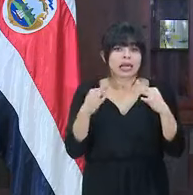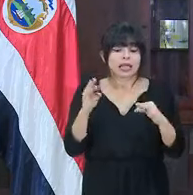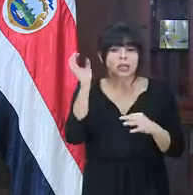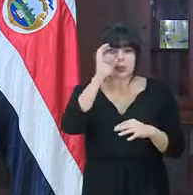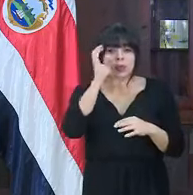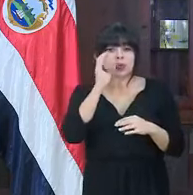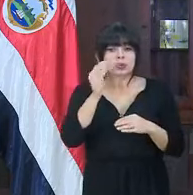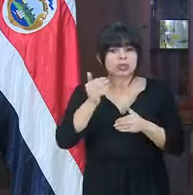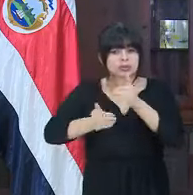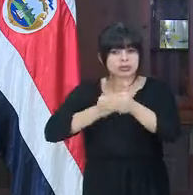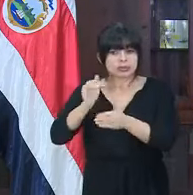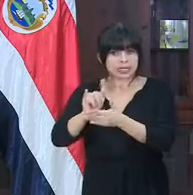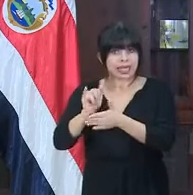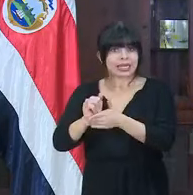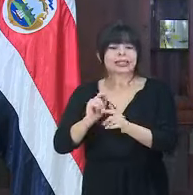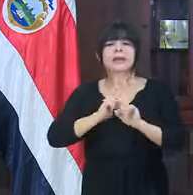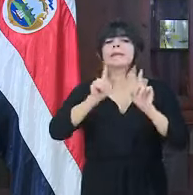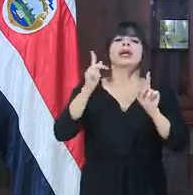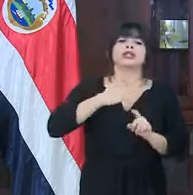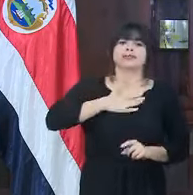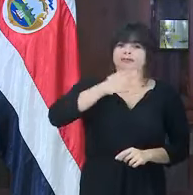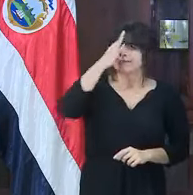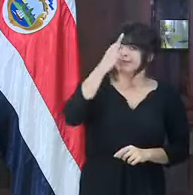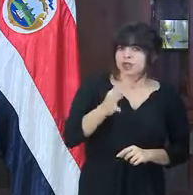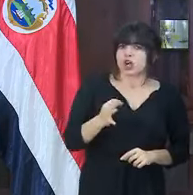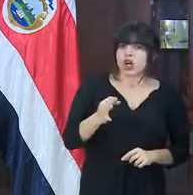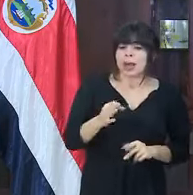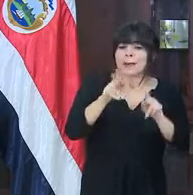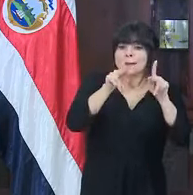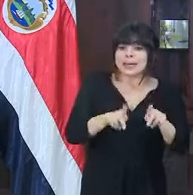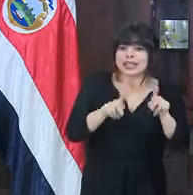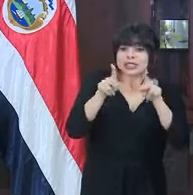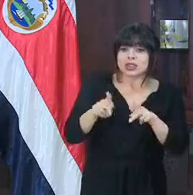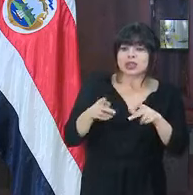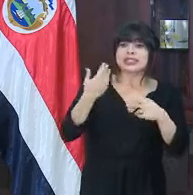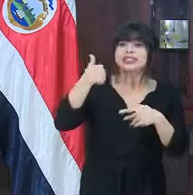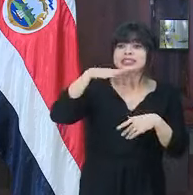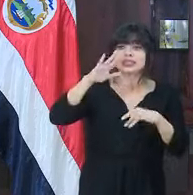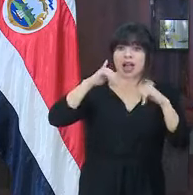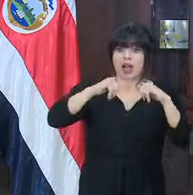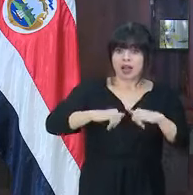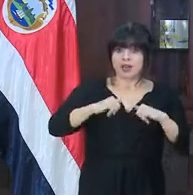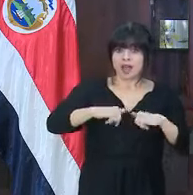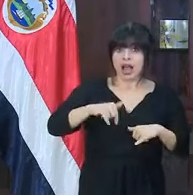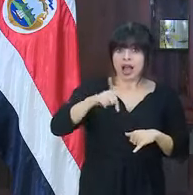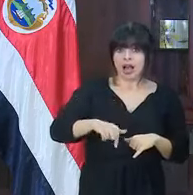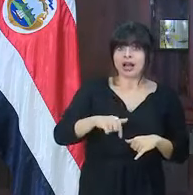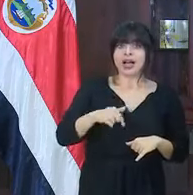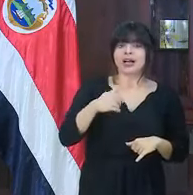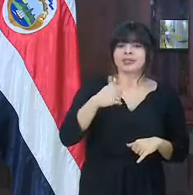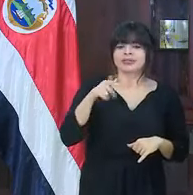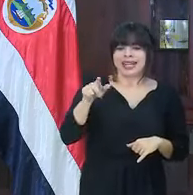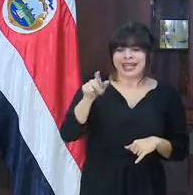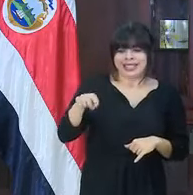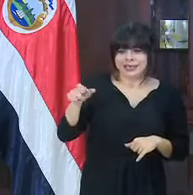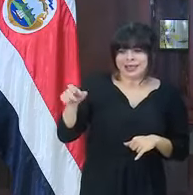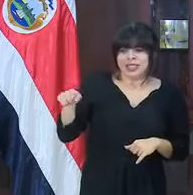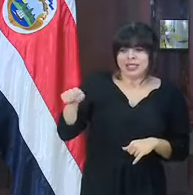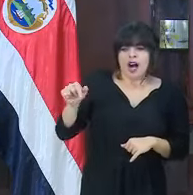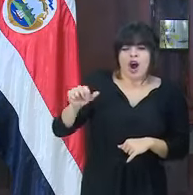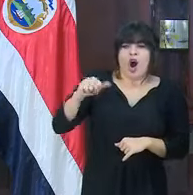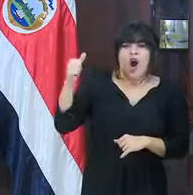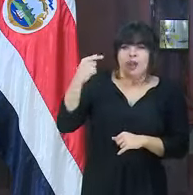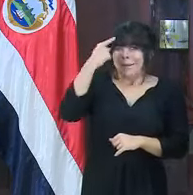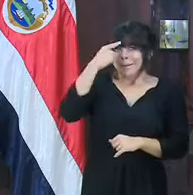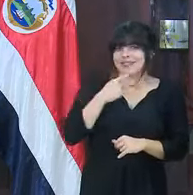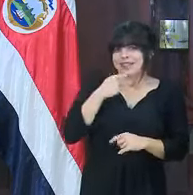buscarse una línea en ese sentido, pero yo creo que las personas que estaban aquí tienen otro tipo de perfil,